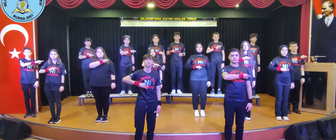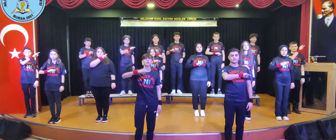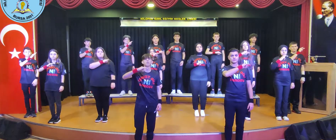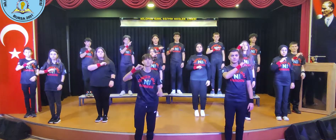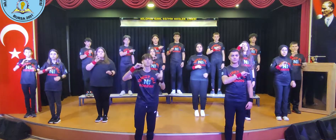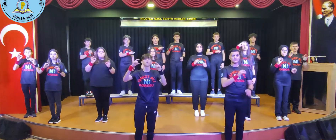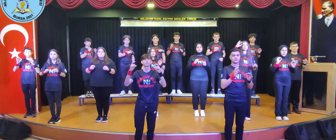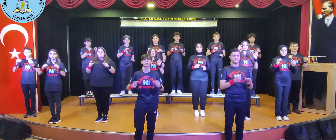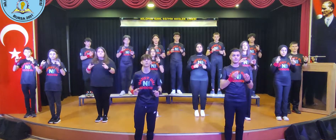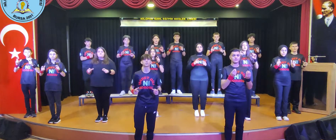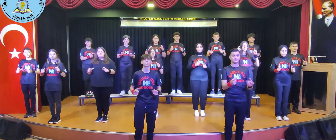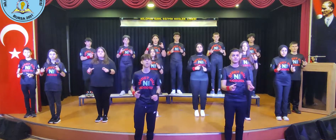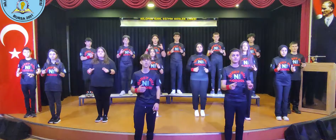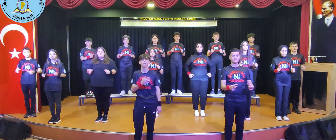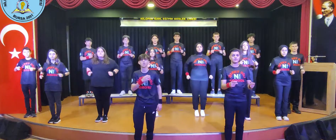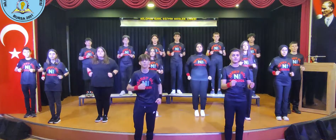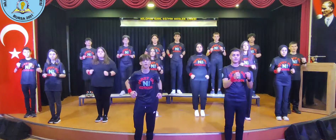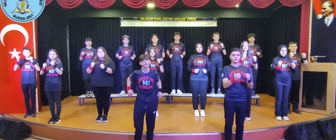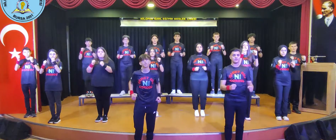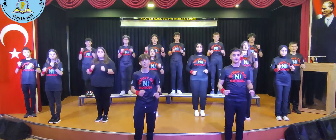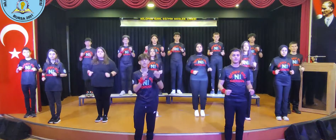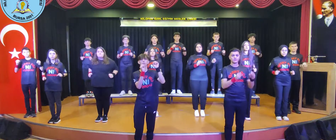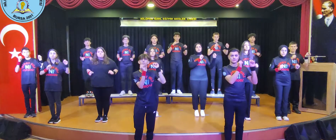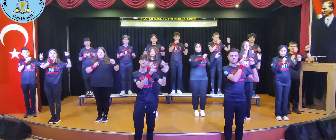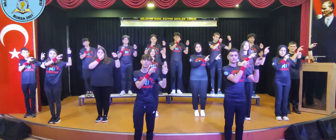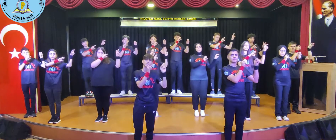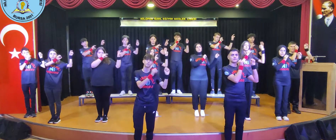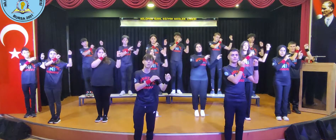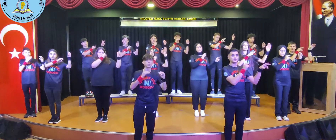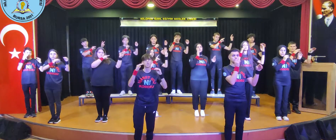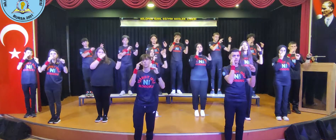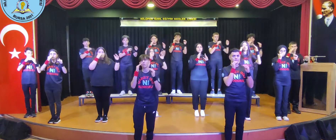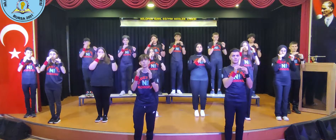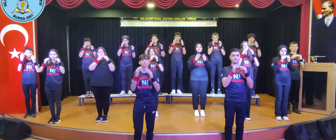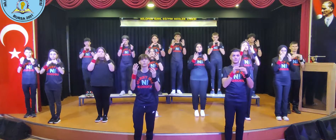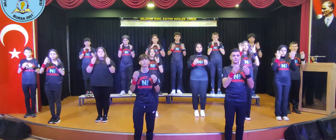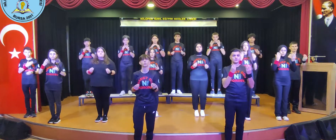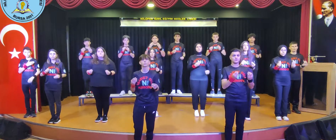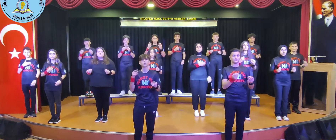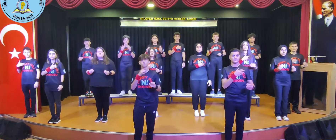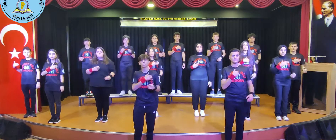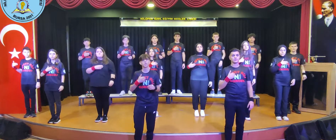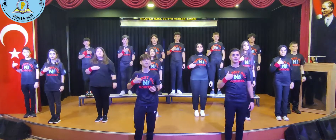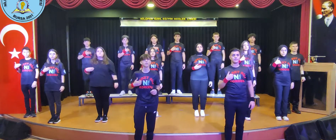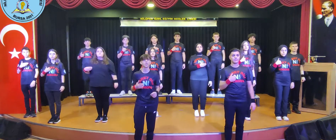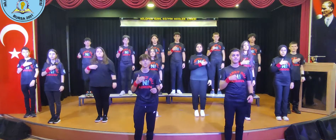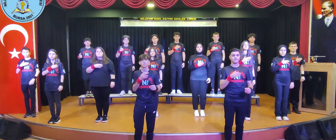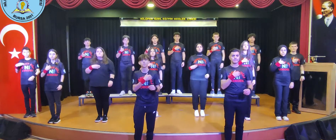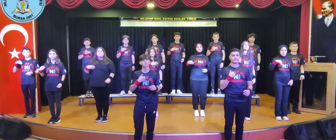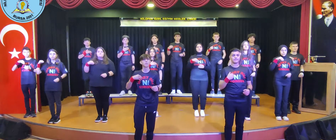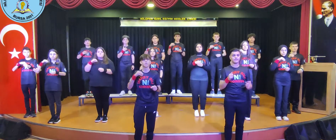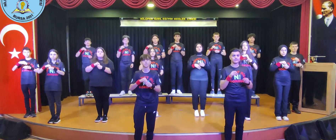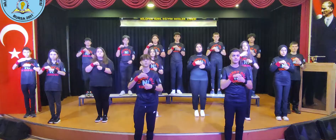asansörler her yere Parklar sinemalar uygun olsun bizlere Biz de